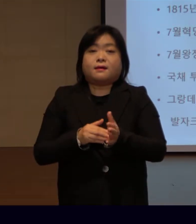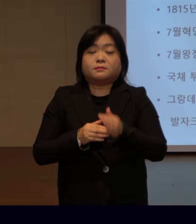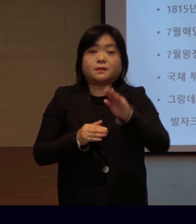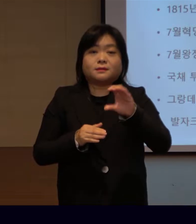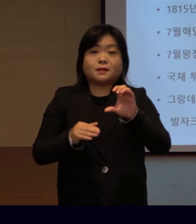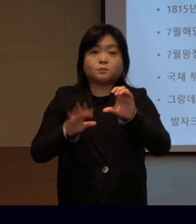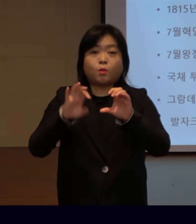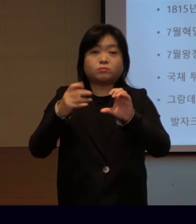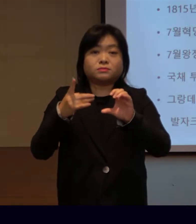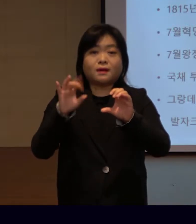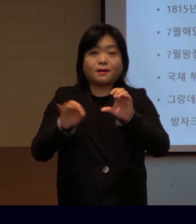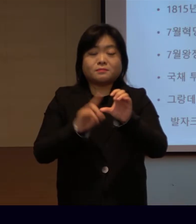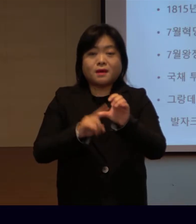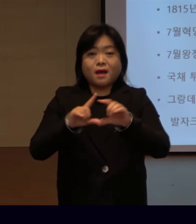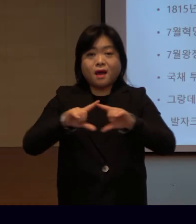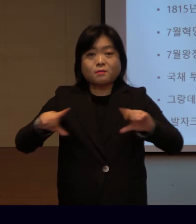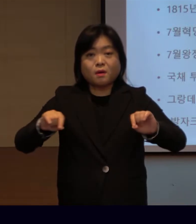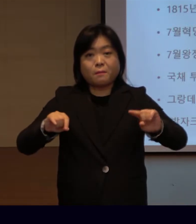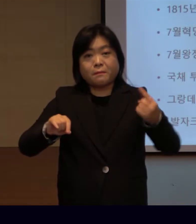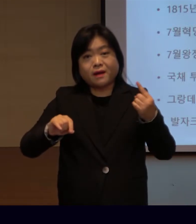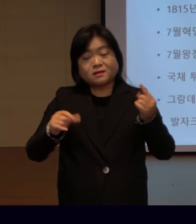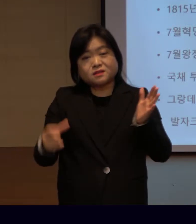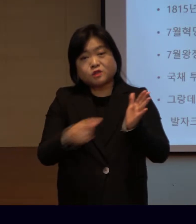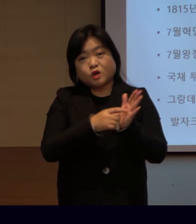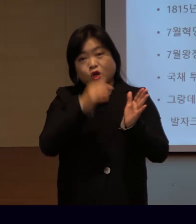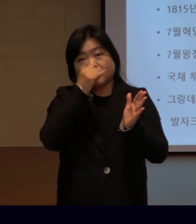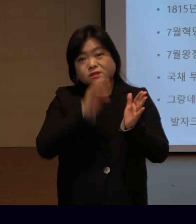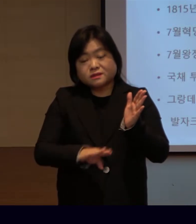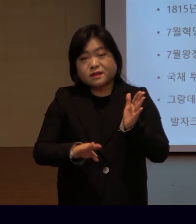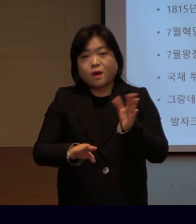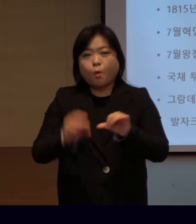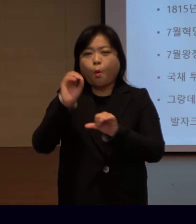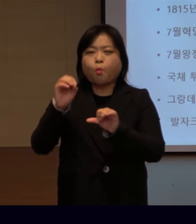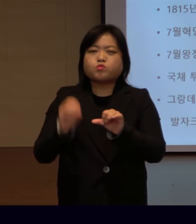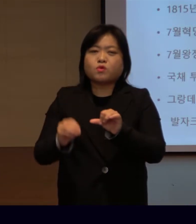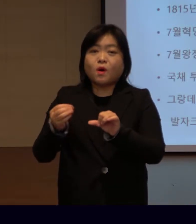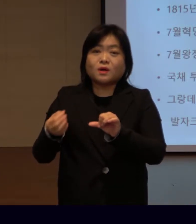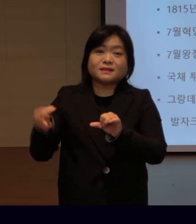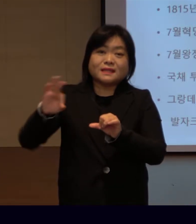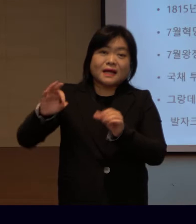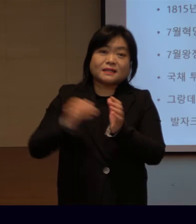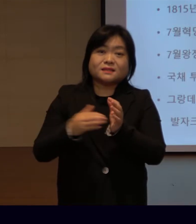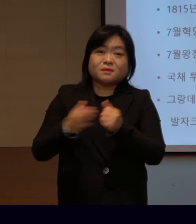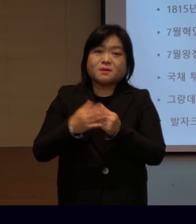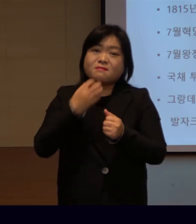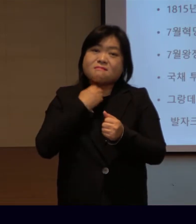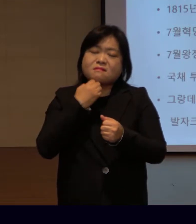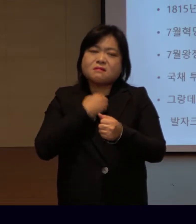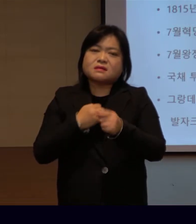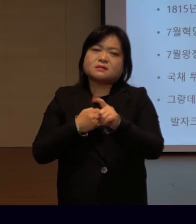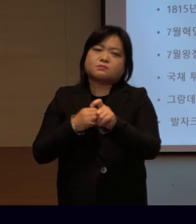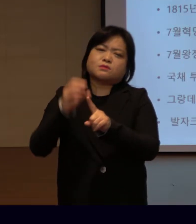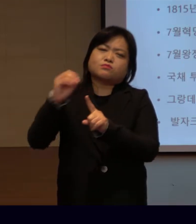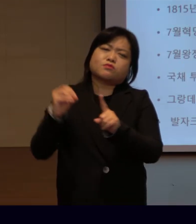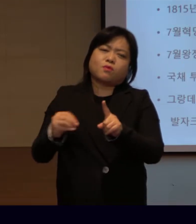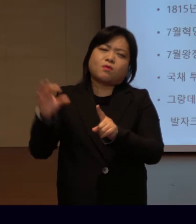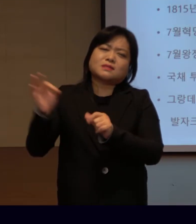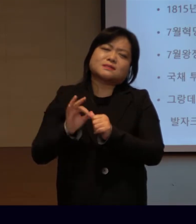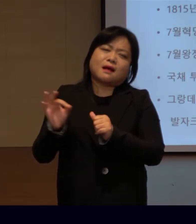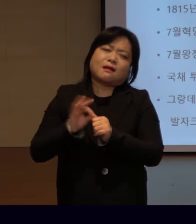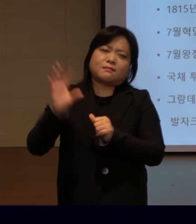45프랑이면은 액면가가 100프랑에 대한 5% 이자이기 때문에 실질 이득은 11%를 받게 되는